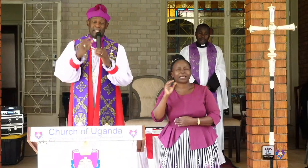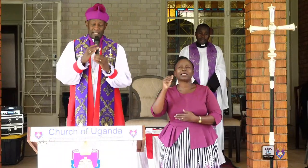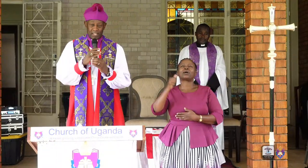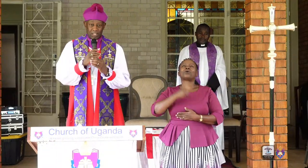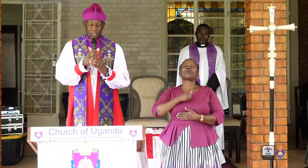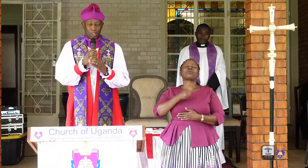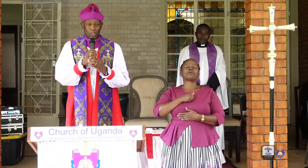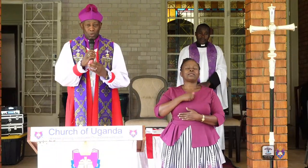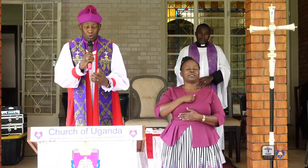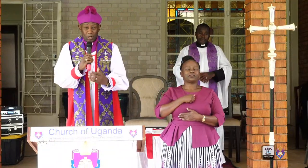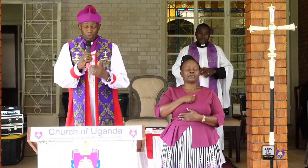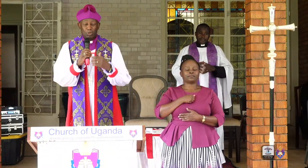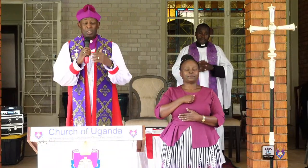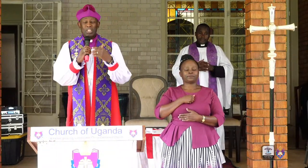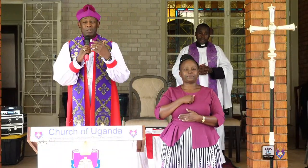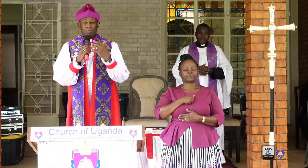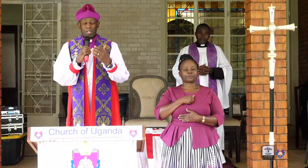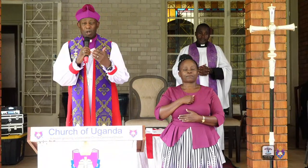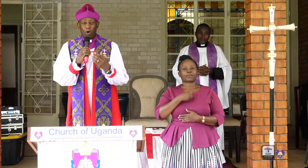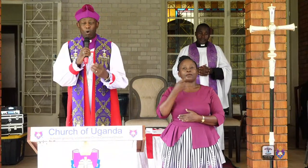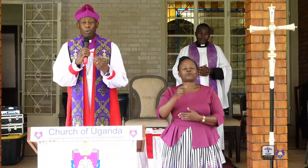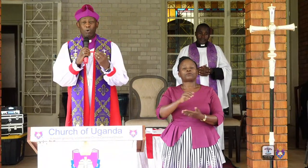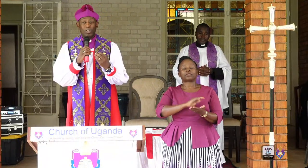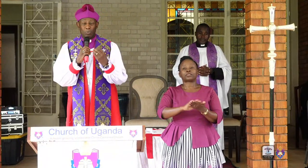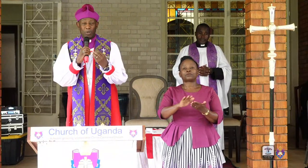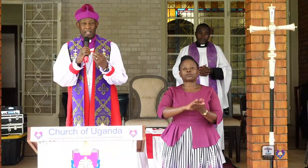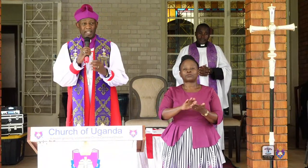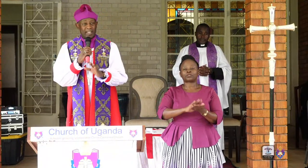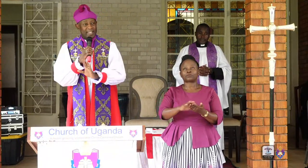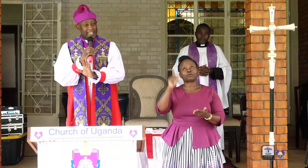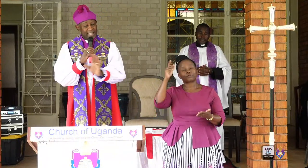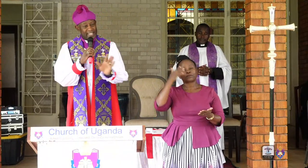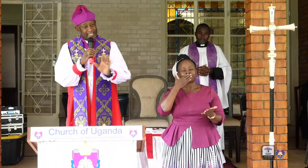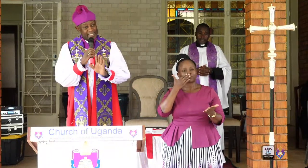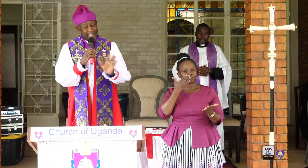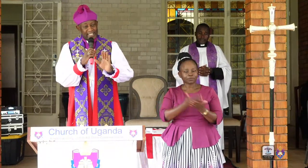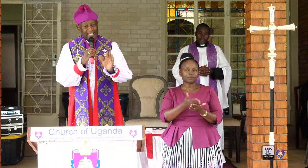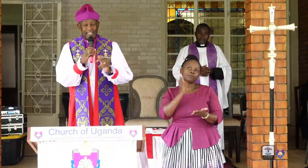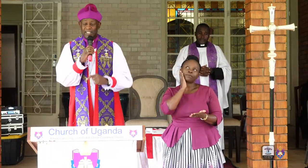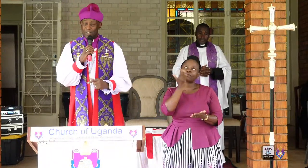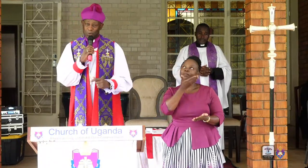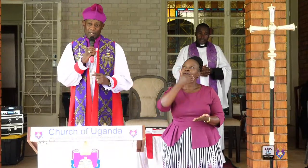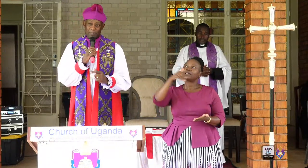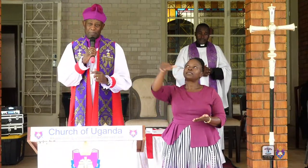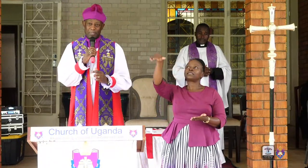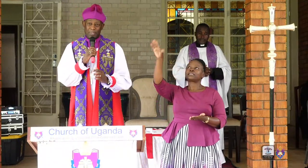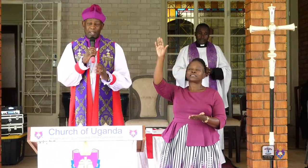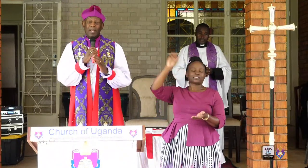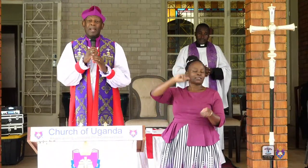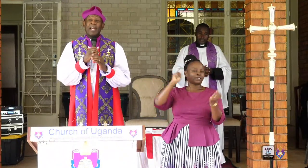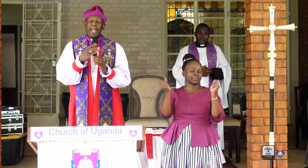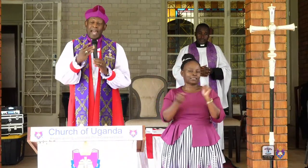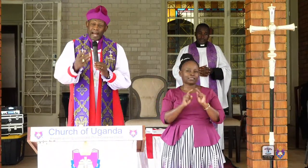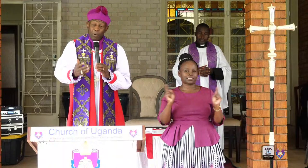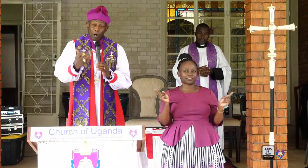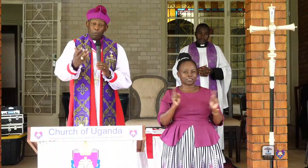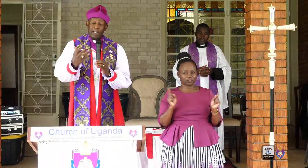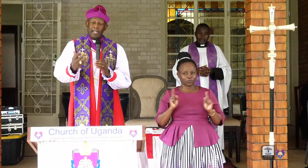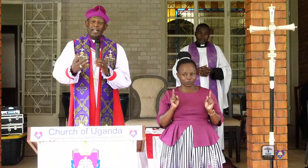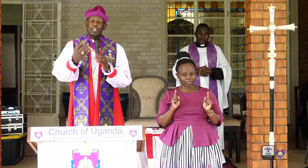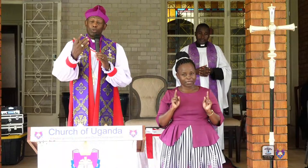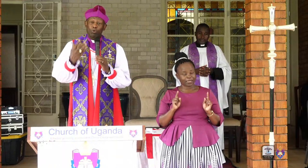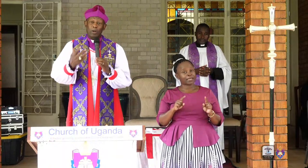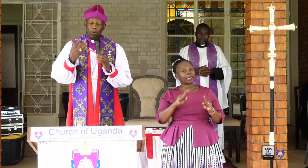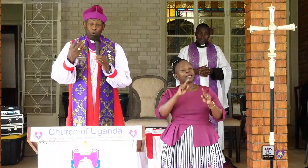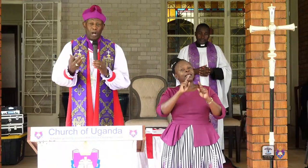oguboneredde tulyoke tusonyiibwe olw'obulungi bwe n'ekisa kye kitagirwa era newankubadde